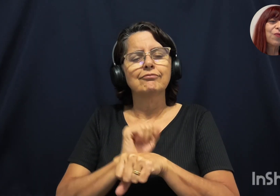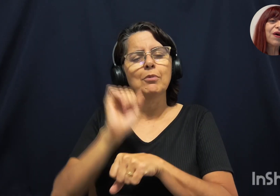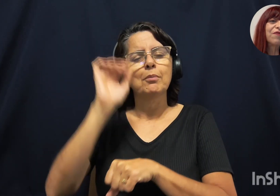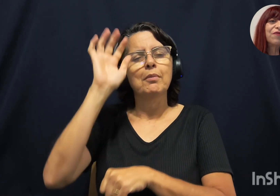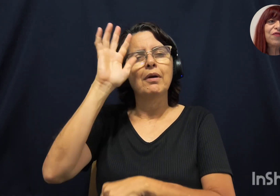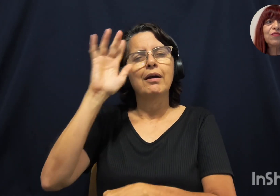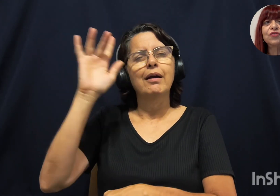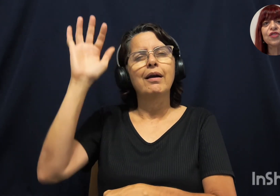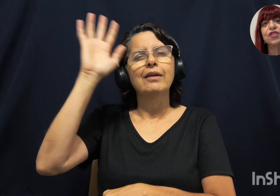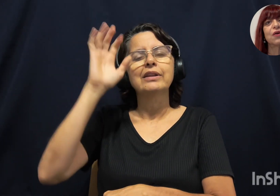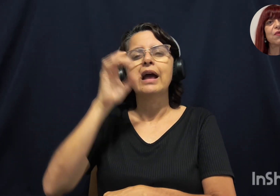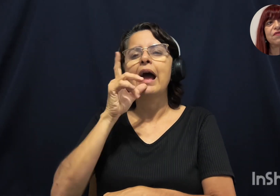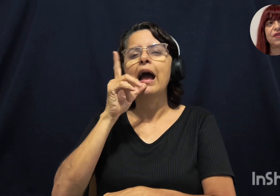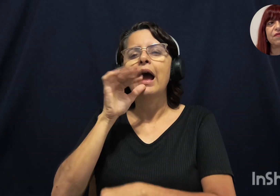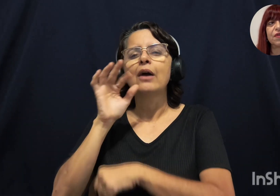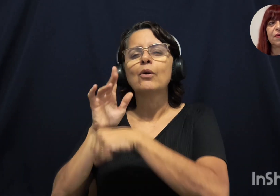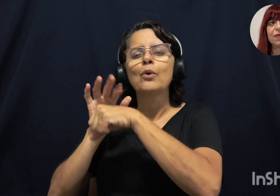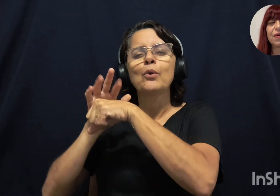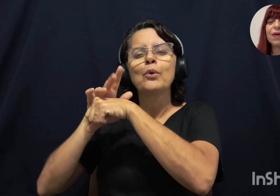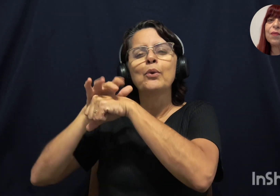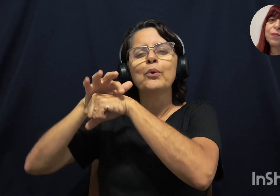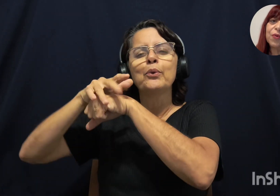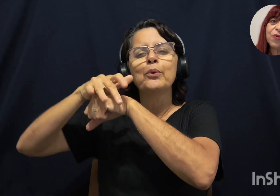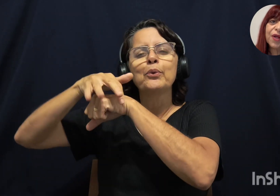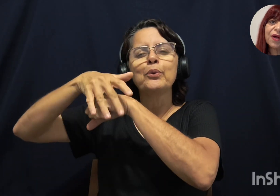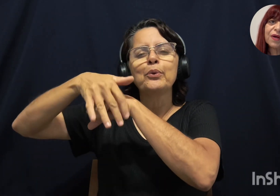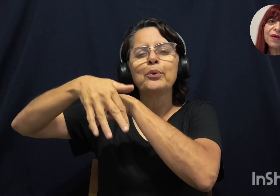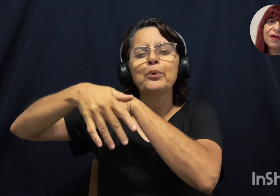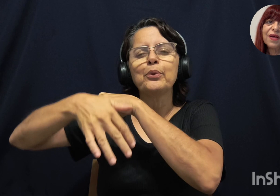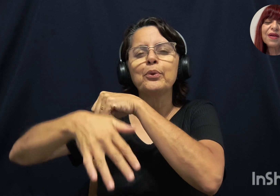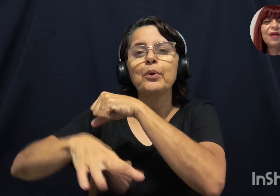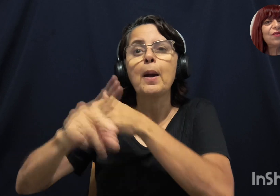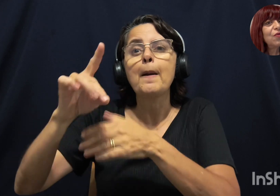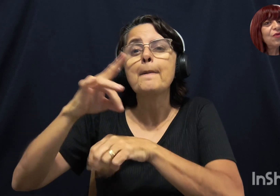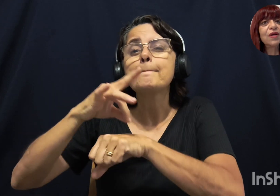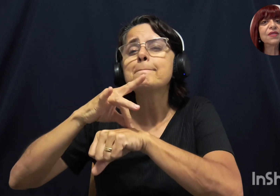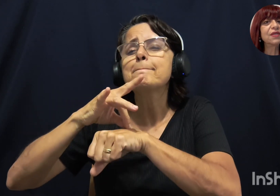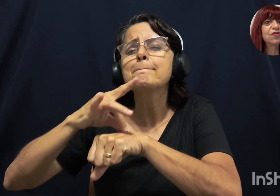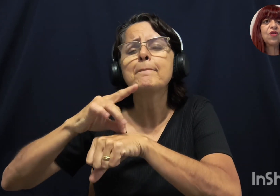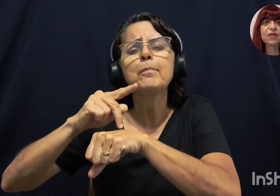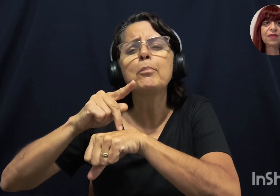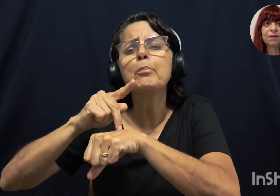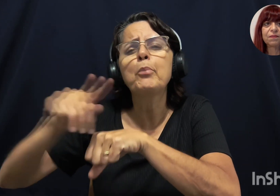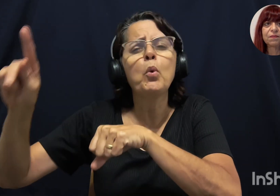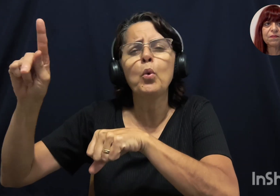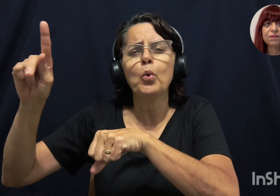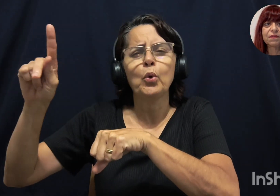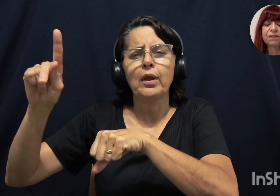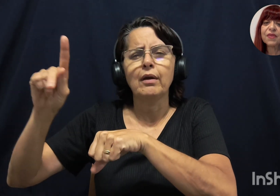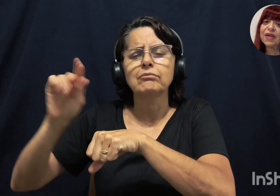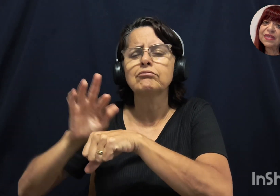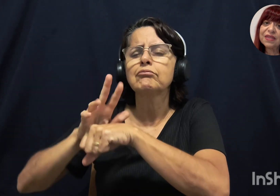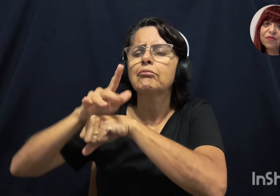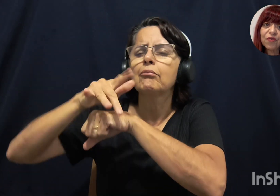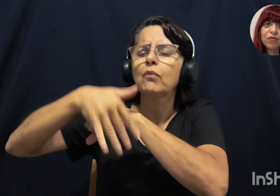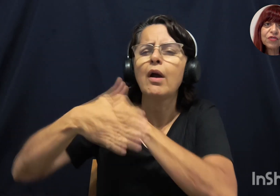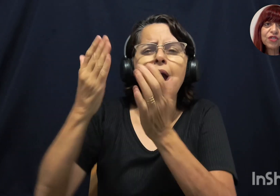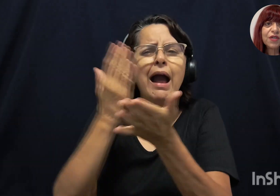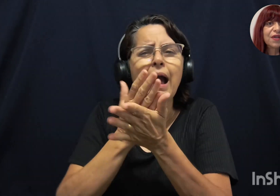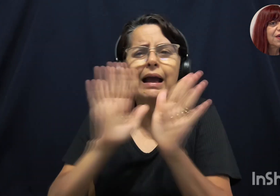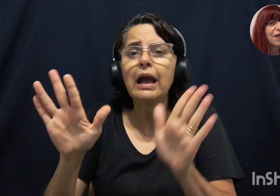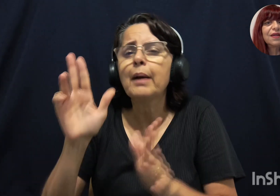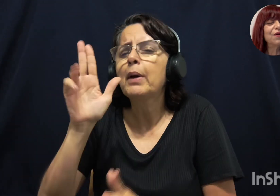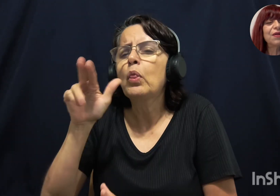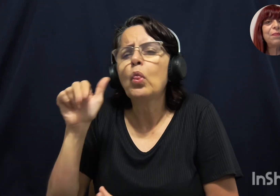Imaginemos uma fonte de água viva, pura, que nunca se esgota. Essa